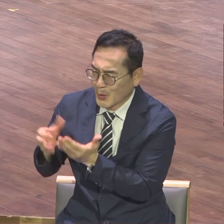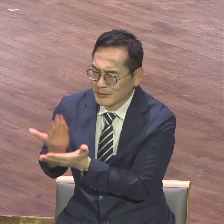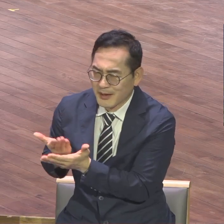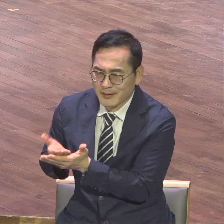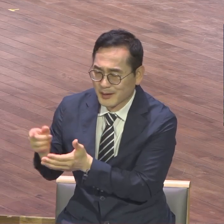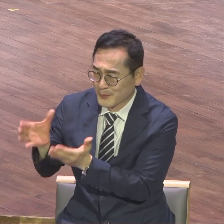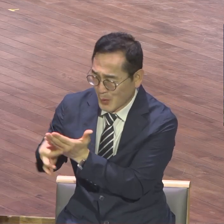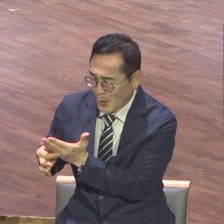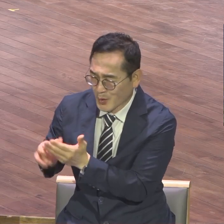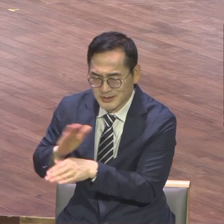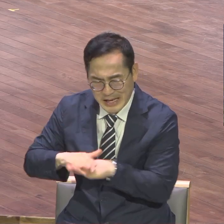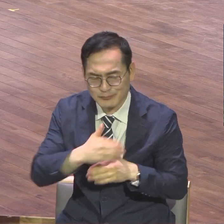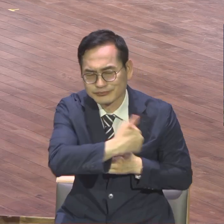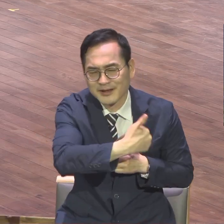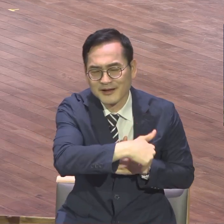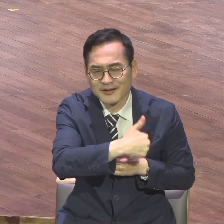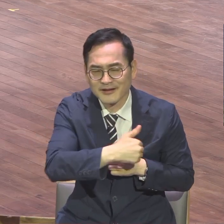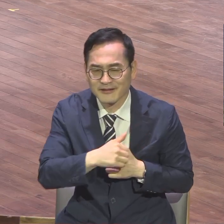되어버렸어요.